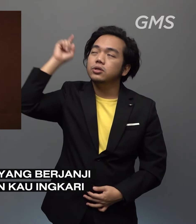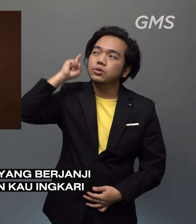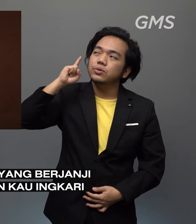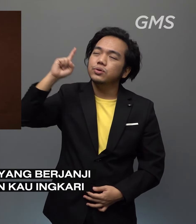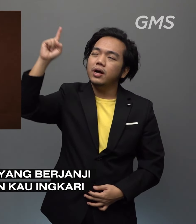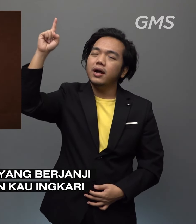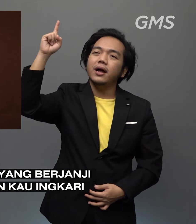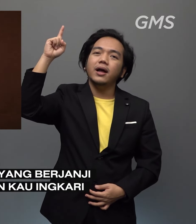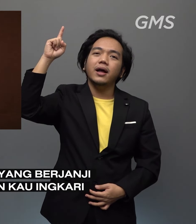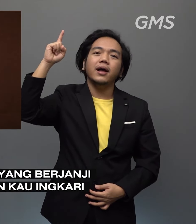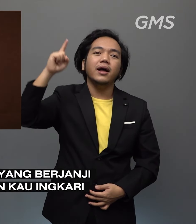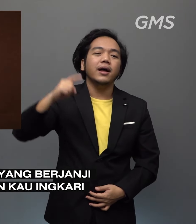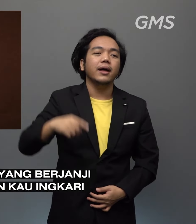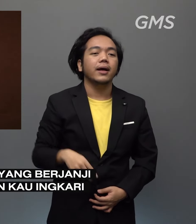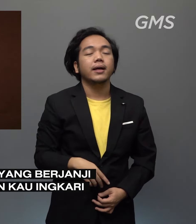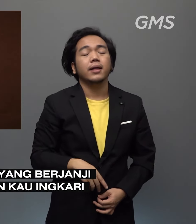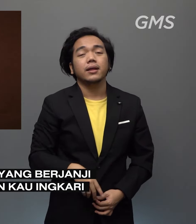Kaulah